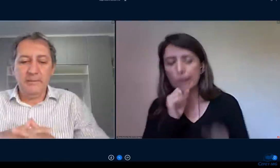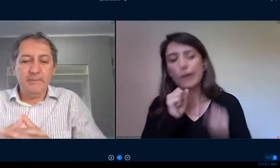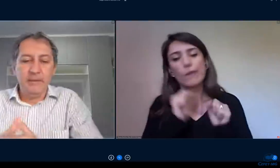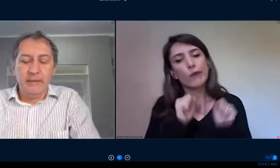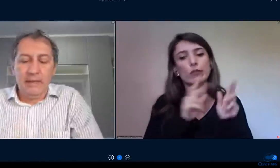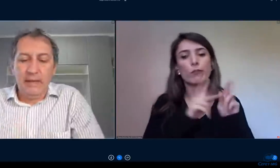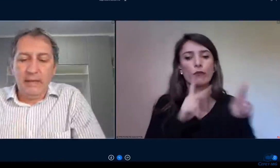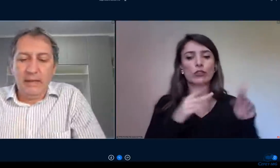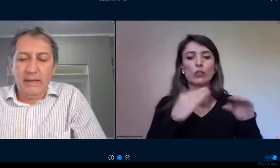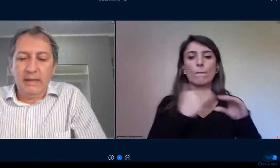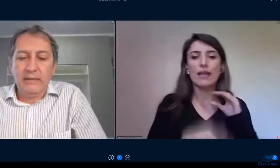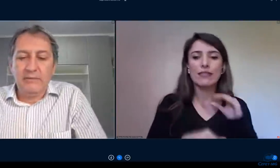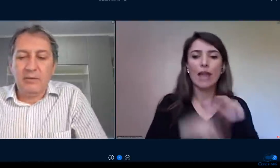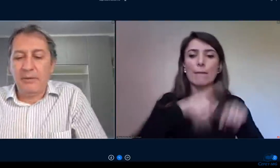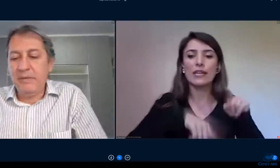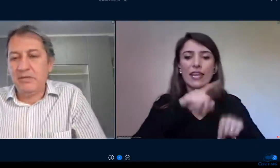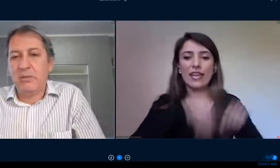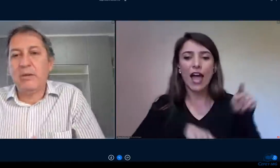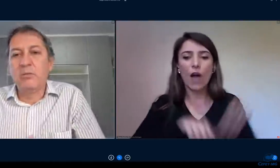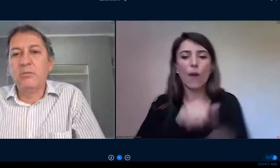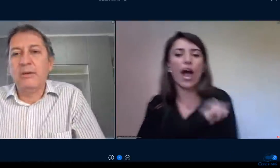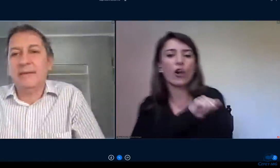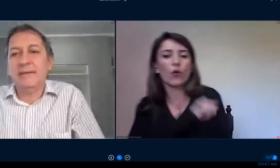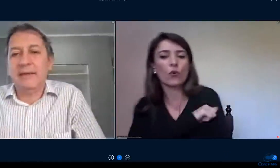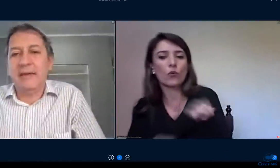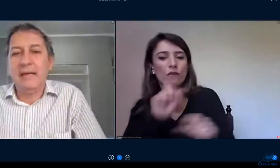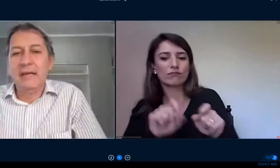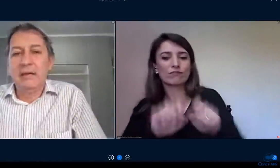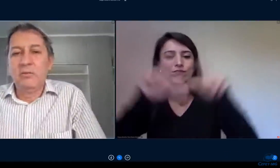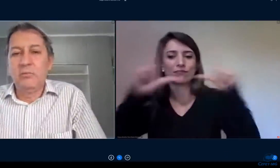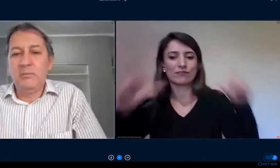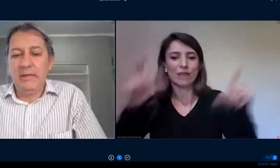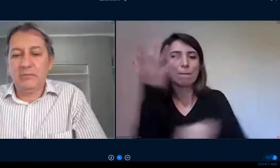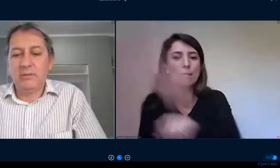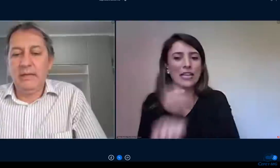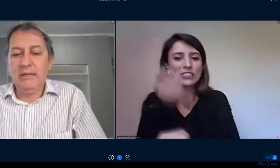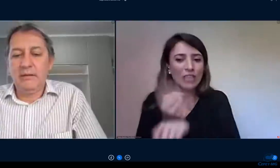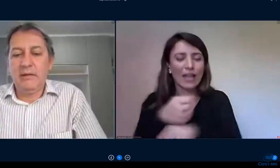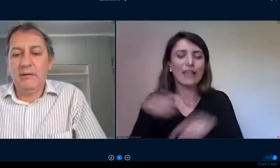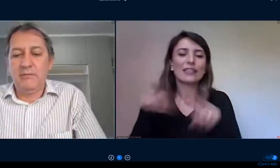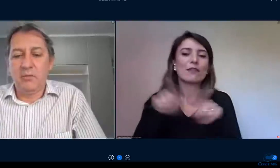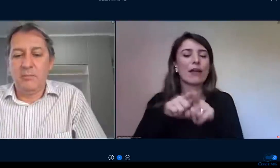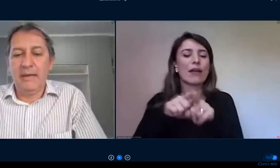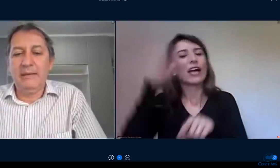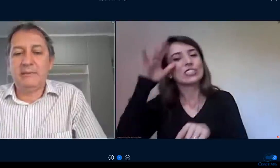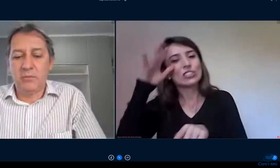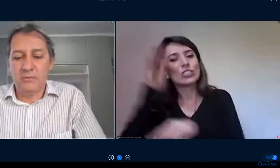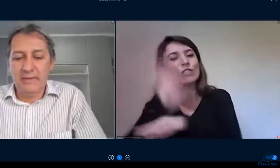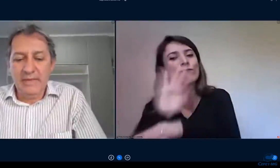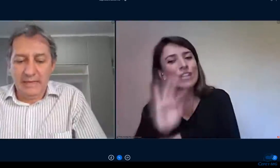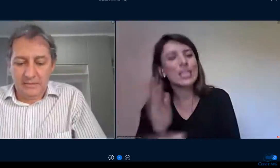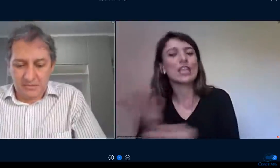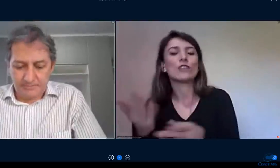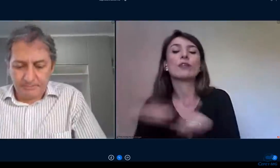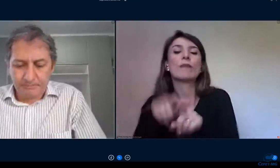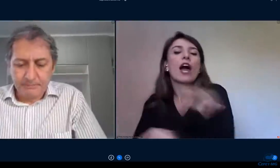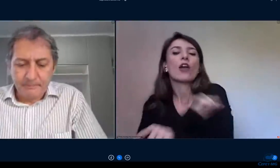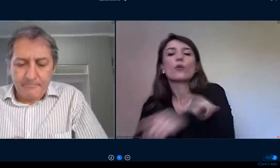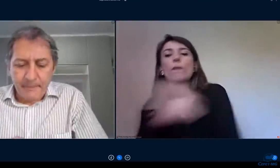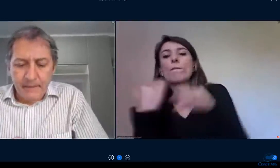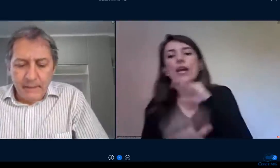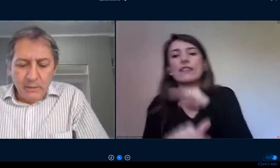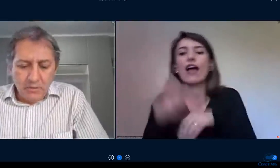enfim que vão permitir ao aluno acessar no momento que lhe for mais conveniente